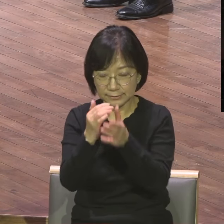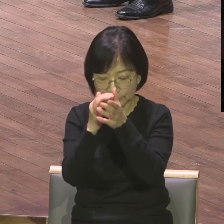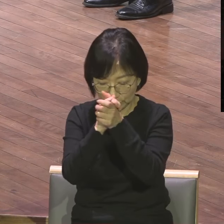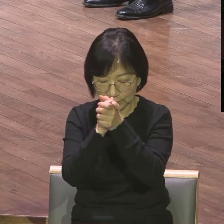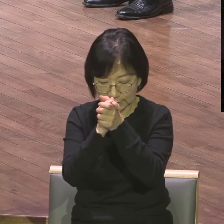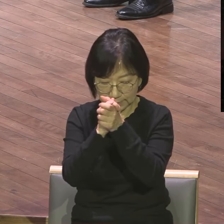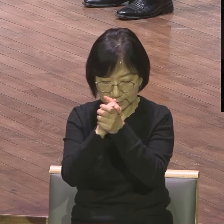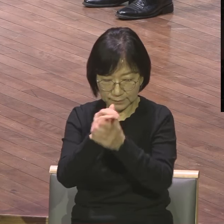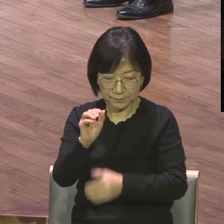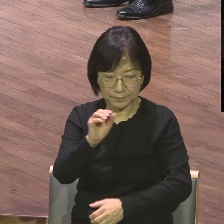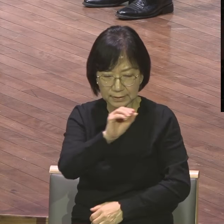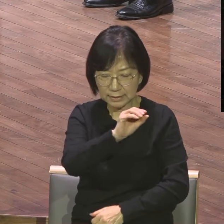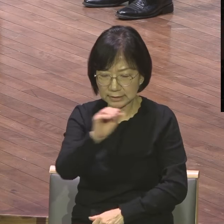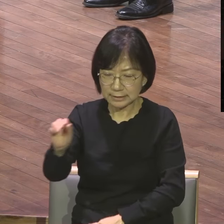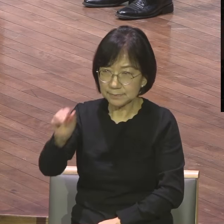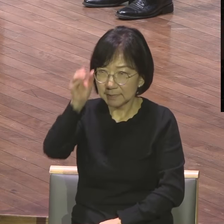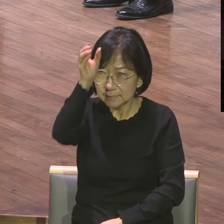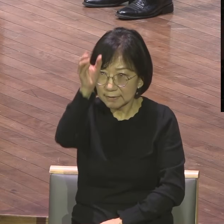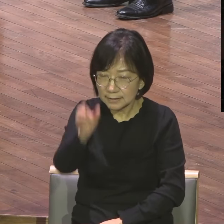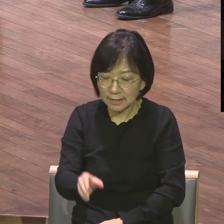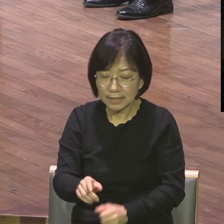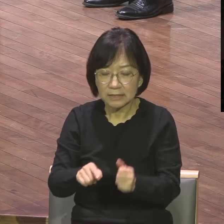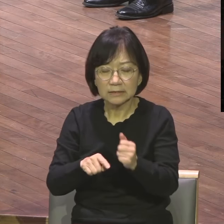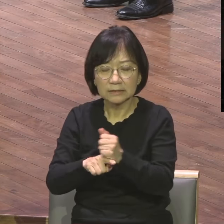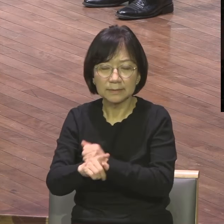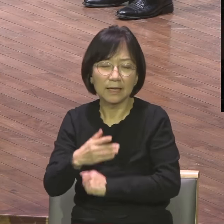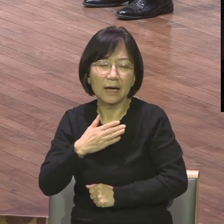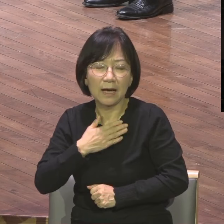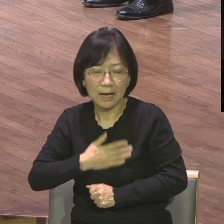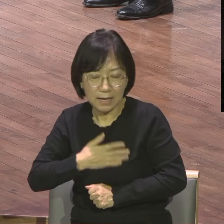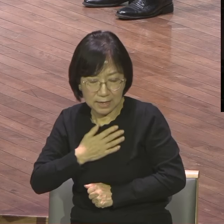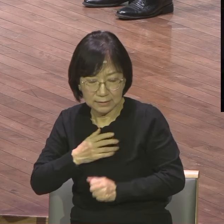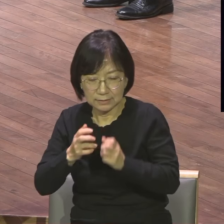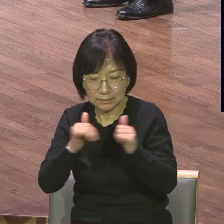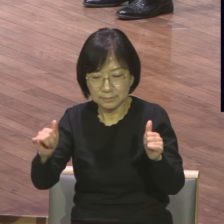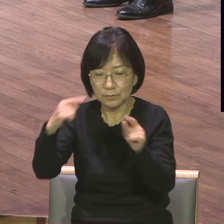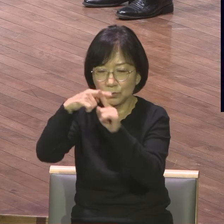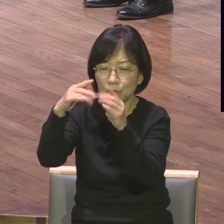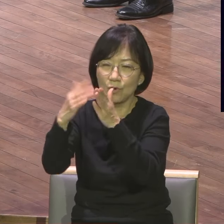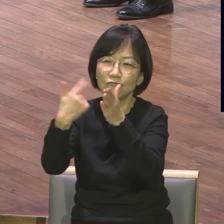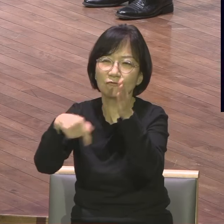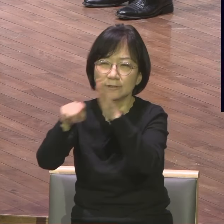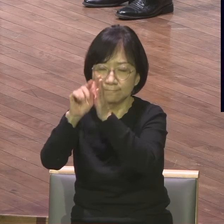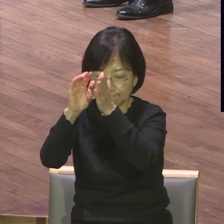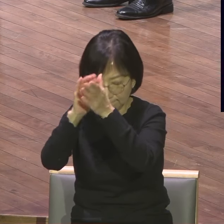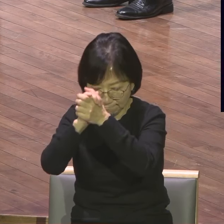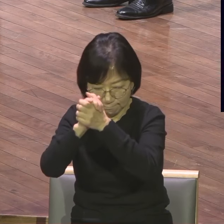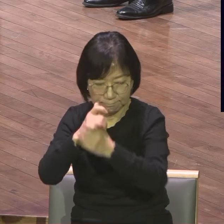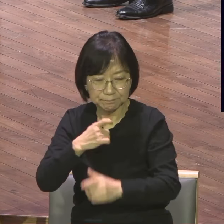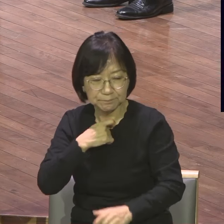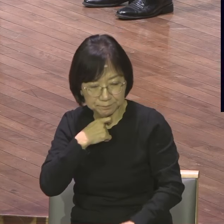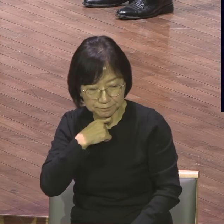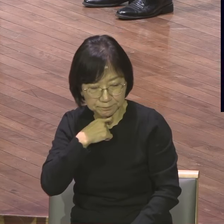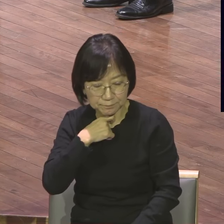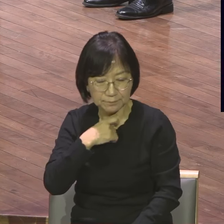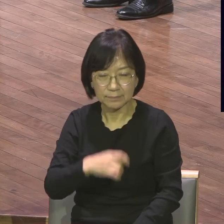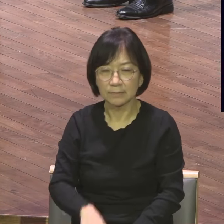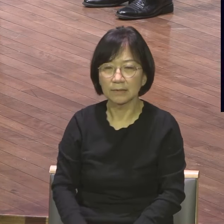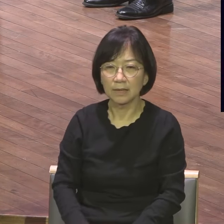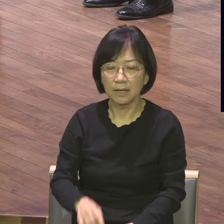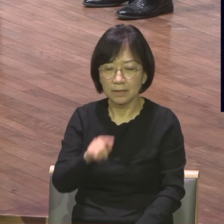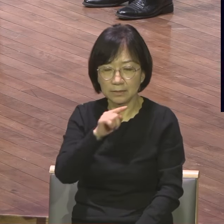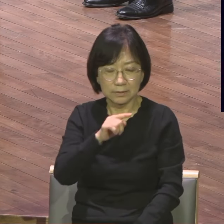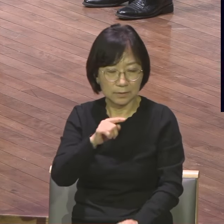십자가의 의미를 아는 귀한 성도들이 이제 교회를 위해 기도합니다. 담임 목사님을 기도합니다. 우리 연약한 성도들이 다시